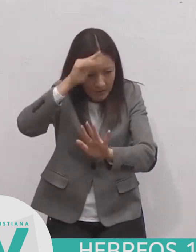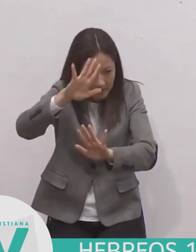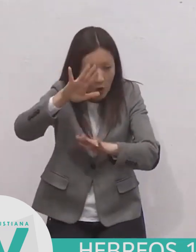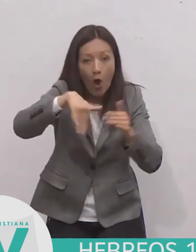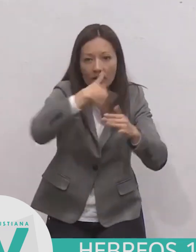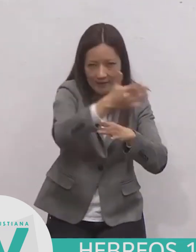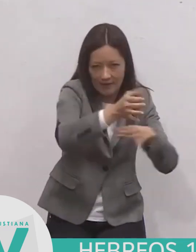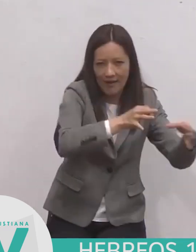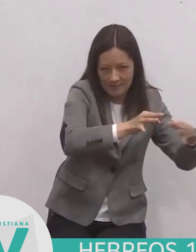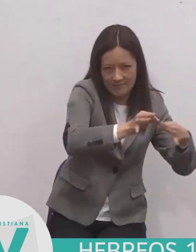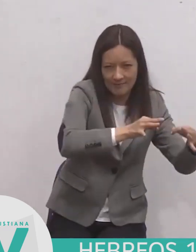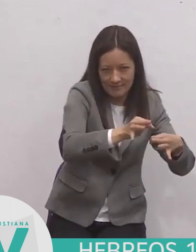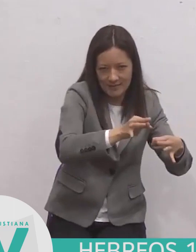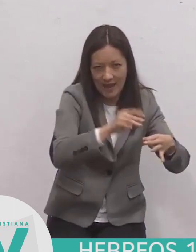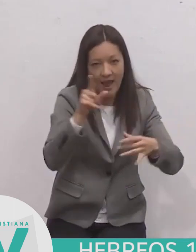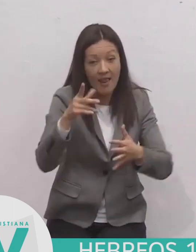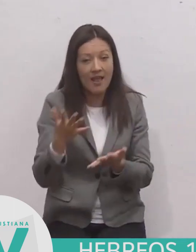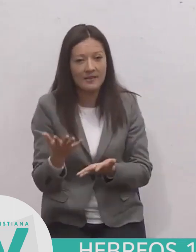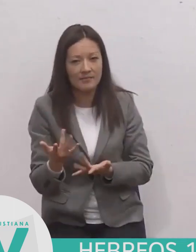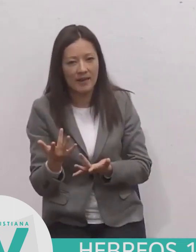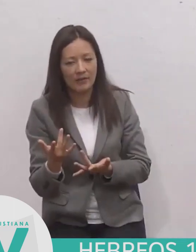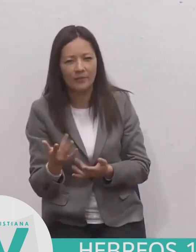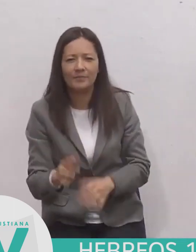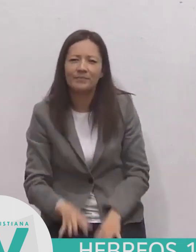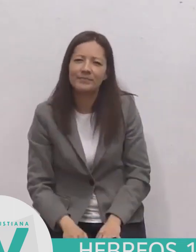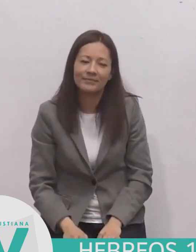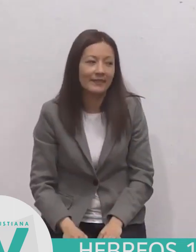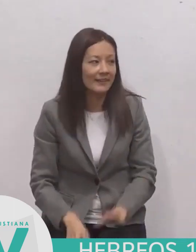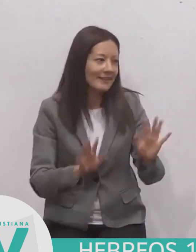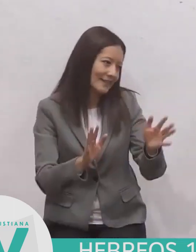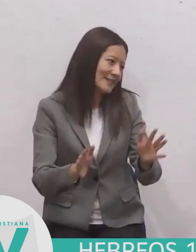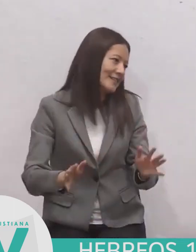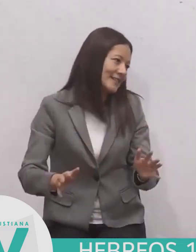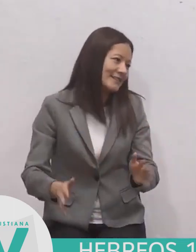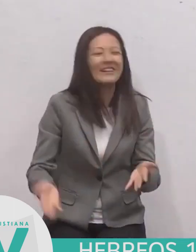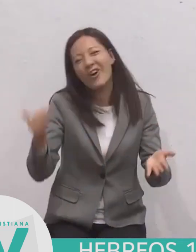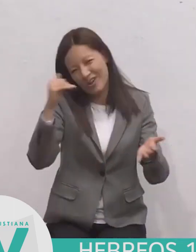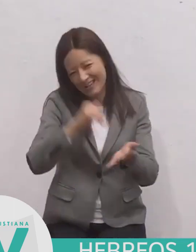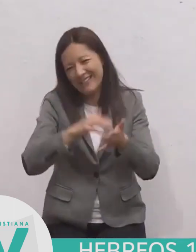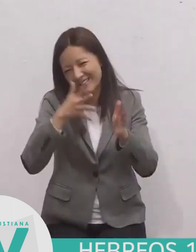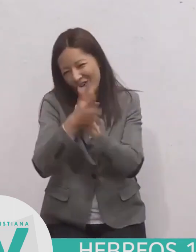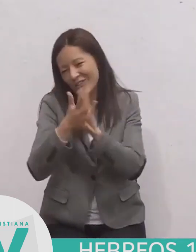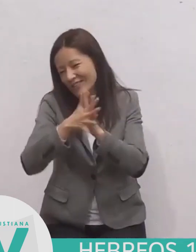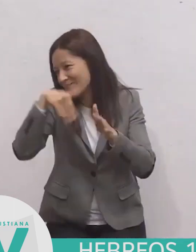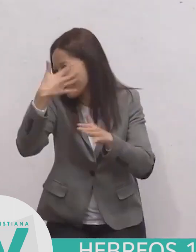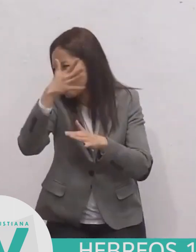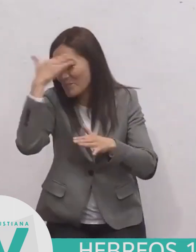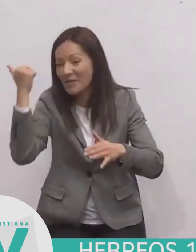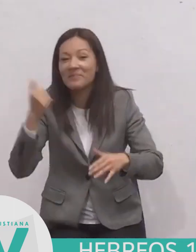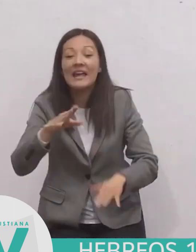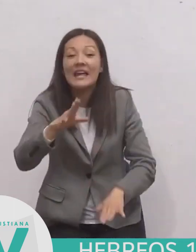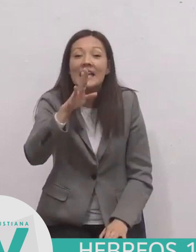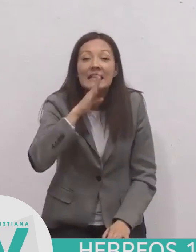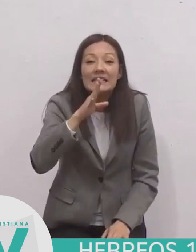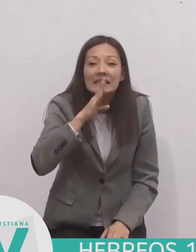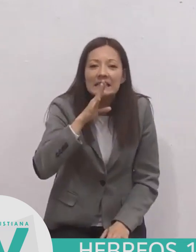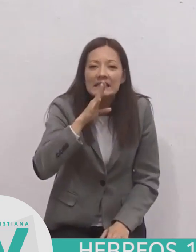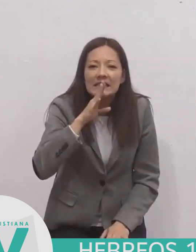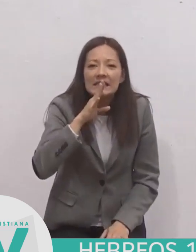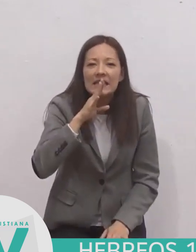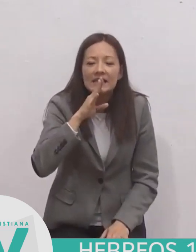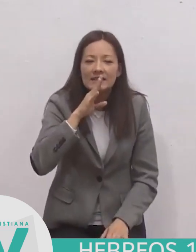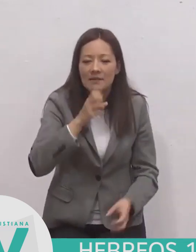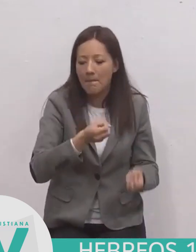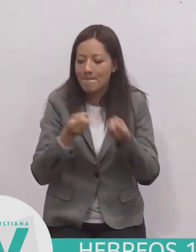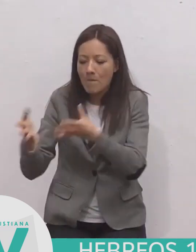Está esperando que sus enemigos sean puestos. ¿Quién está colocando? Le voy a hacer el spoiler otra vez porque después se me olvida. ¿Quién está colocando a los enemigos